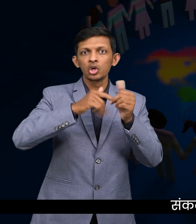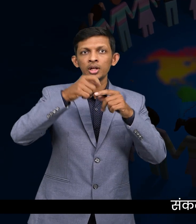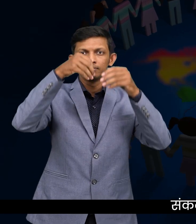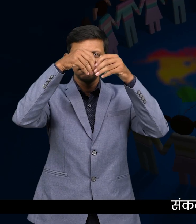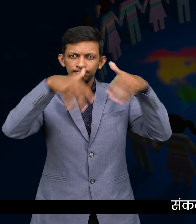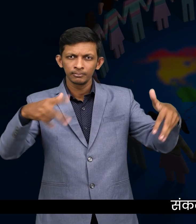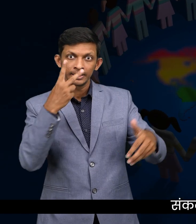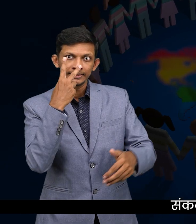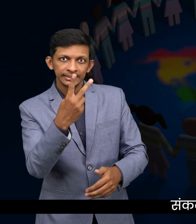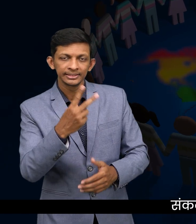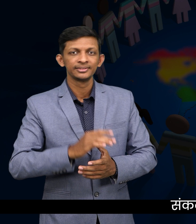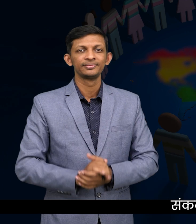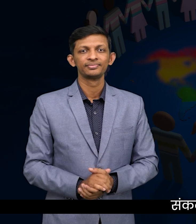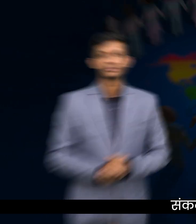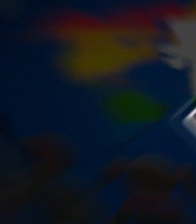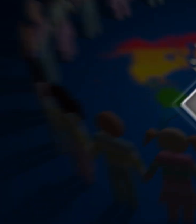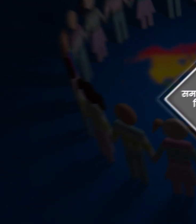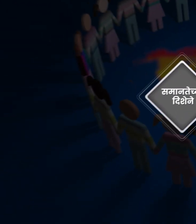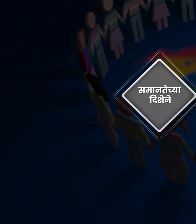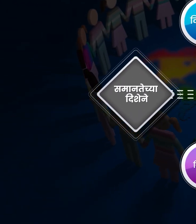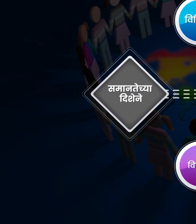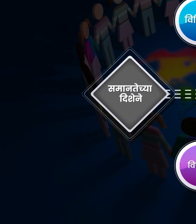संकल्पना नकाशा तपासा.